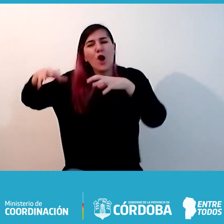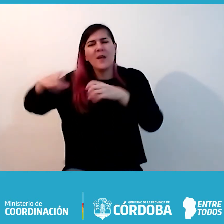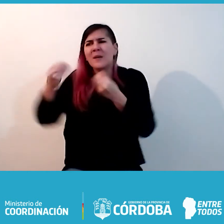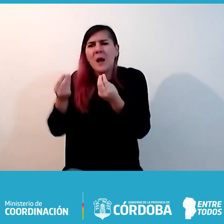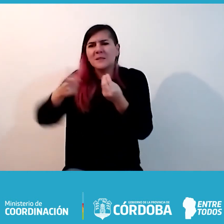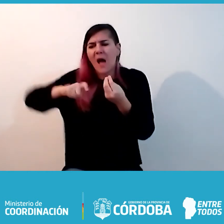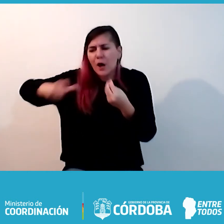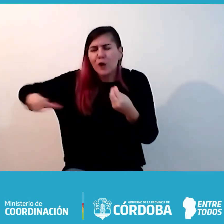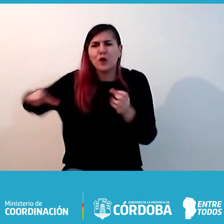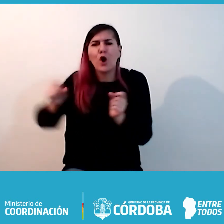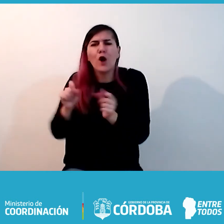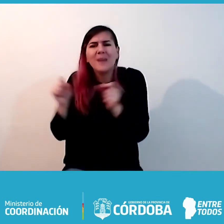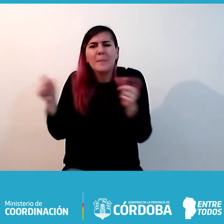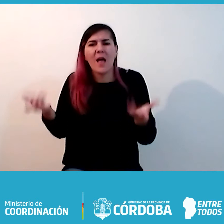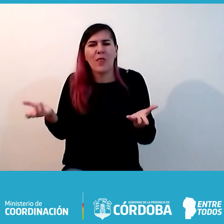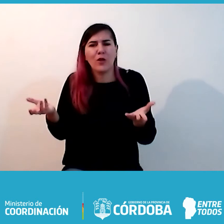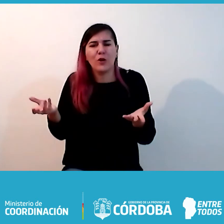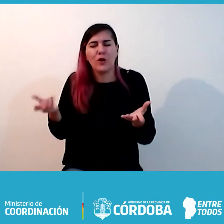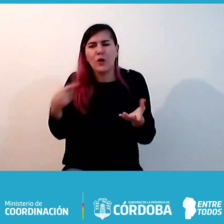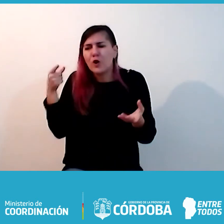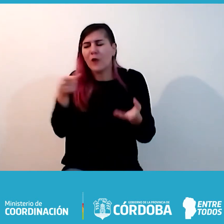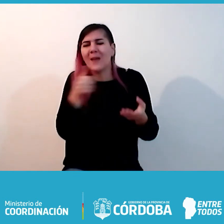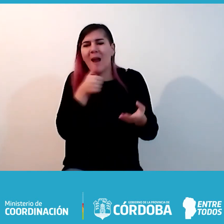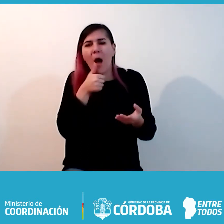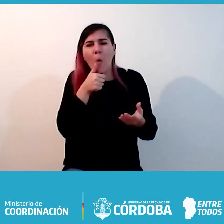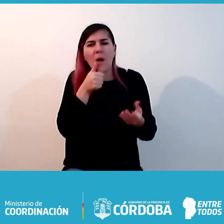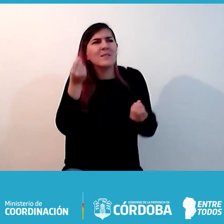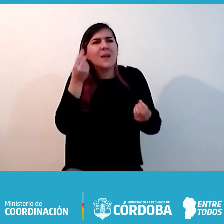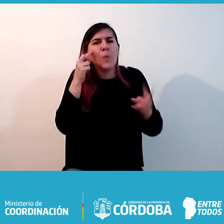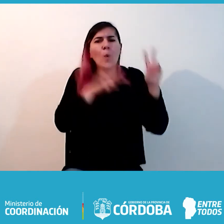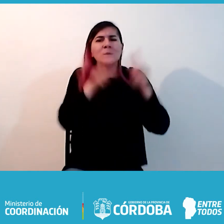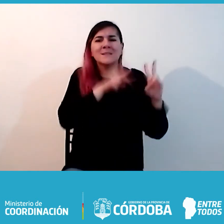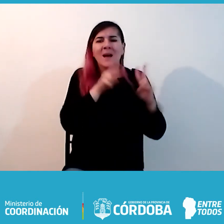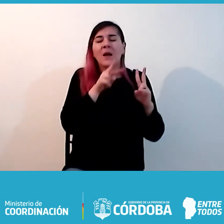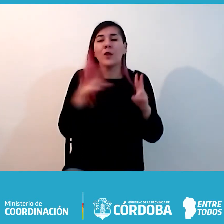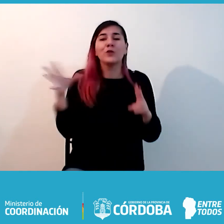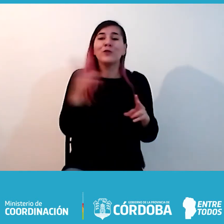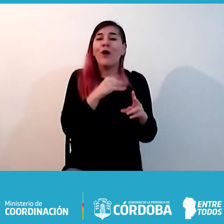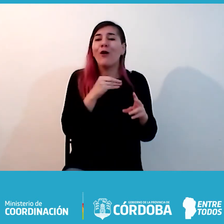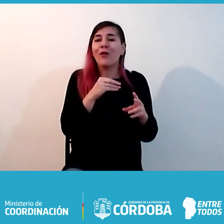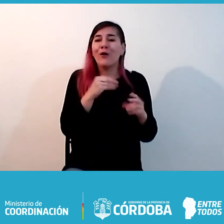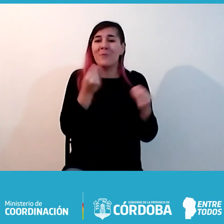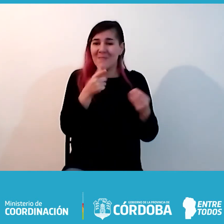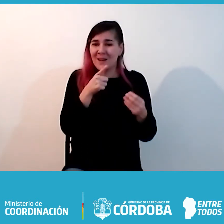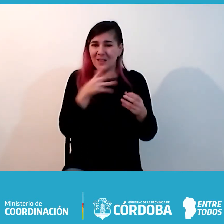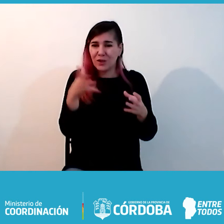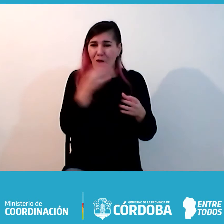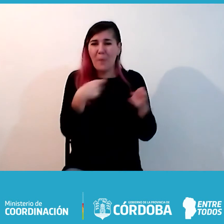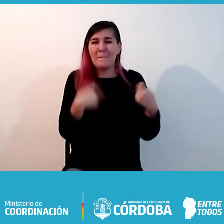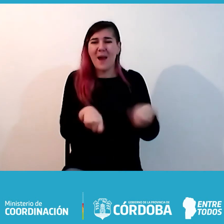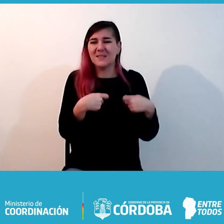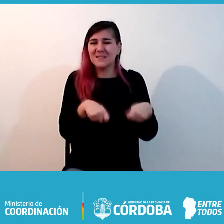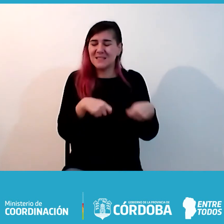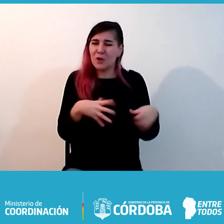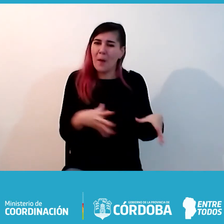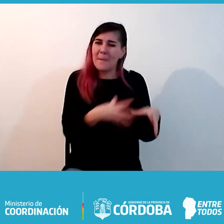contaminado y atravesado? Se atenta contra el agua. ¿A qué se aspira? ¿A que todo esto sea envuelto en un envase de plástico? Vamos a